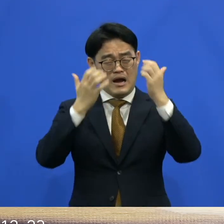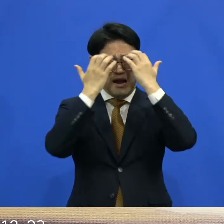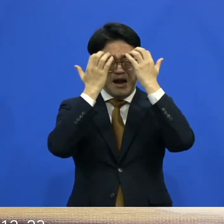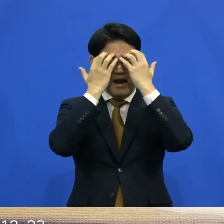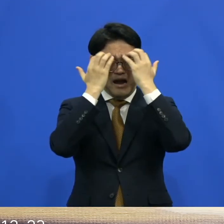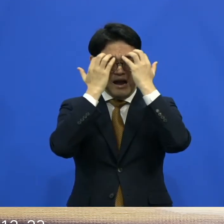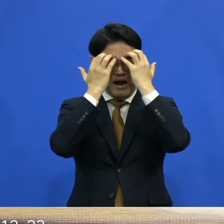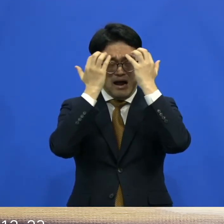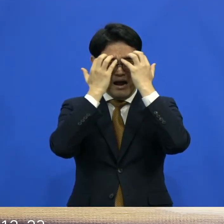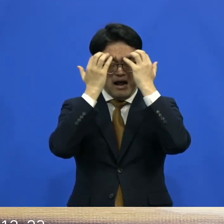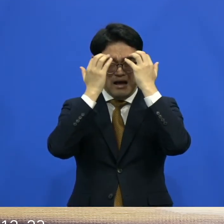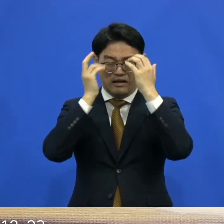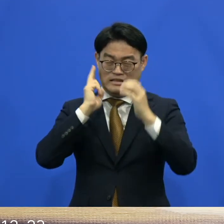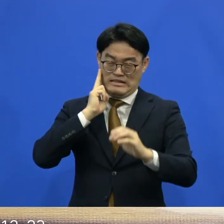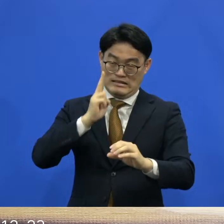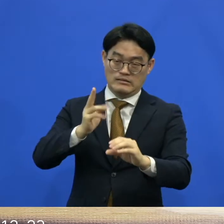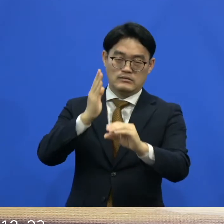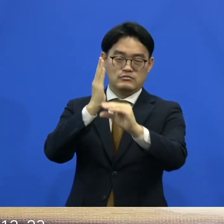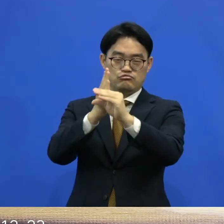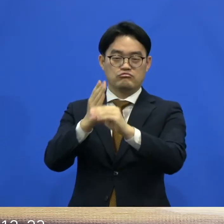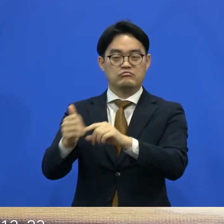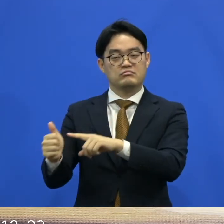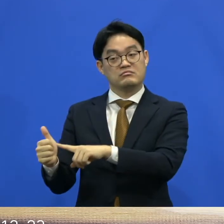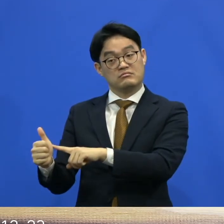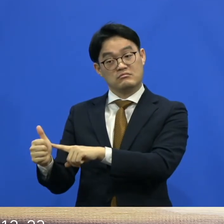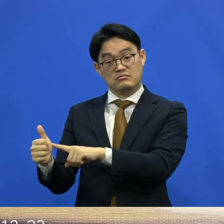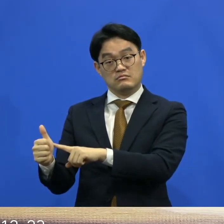같아요. 헤어나올 길이 없는 것입니다.